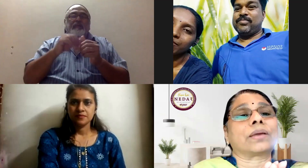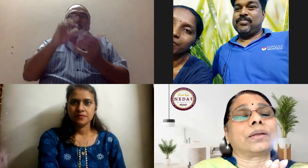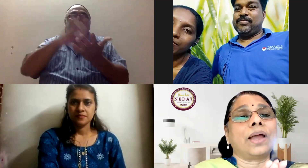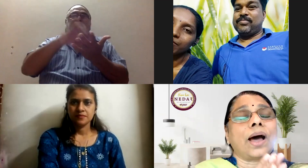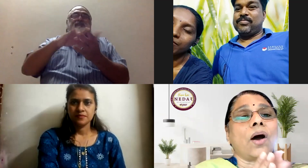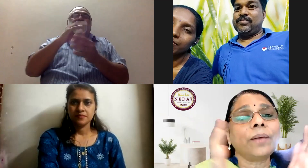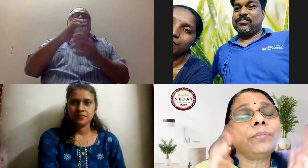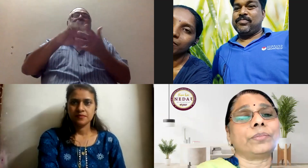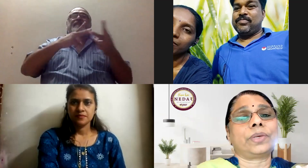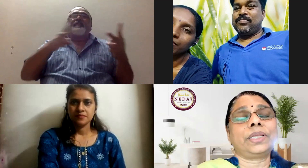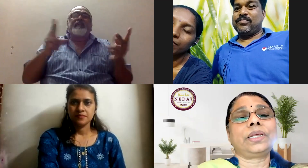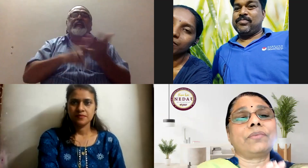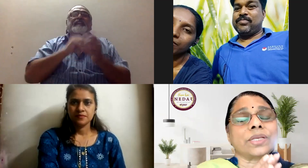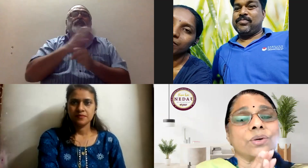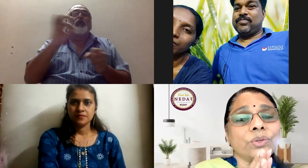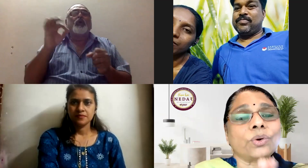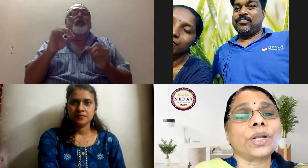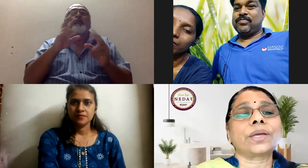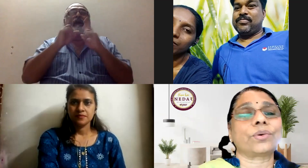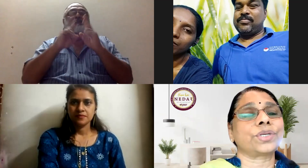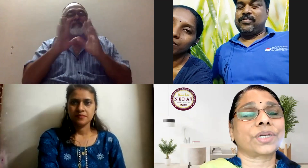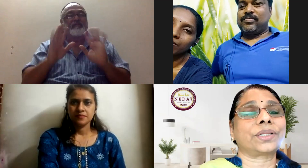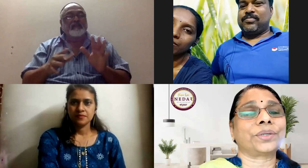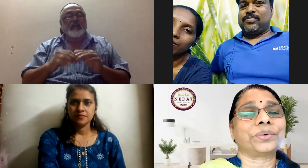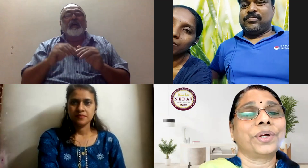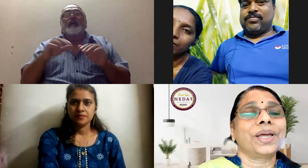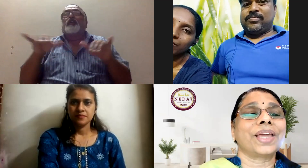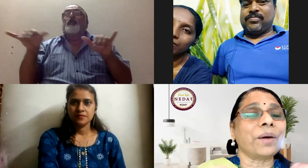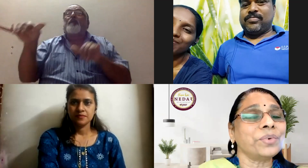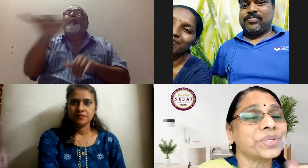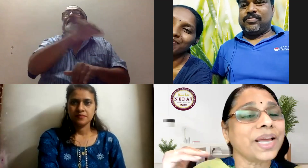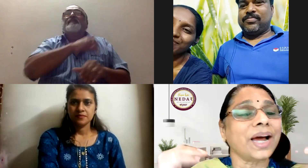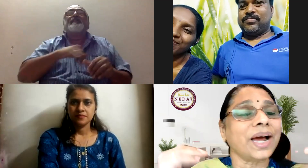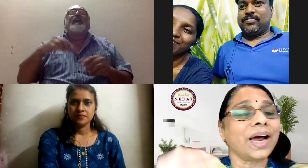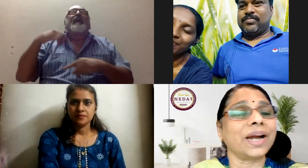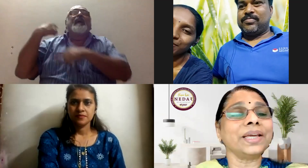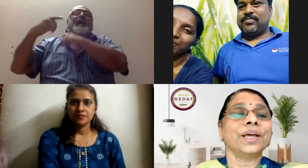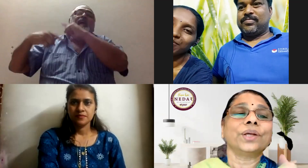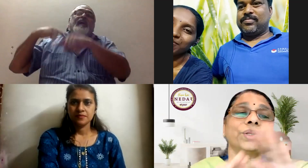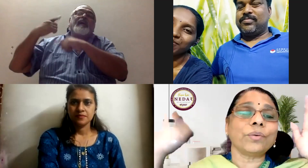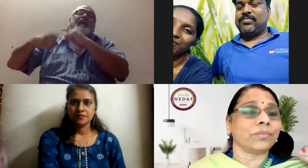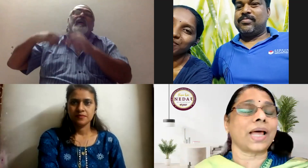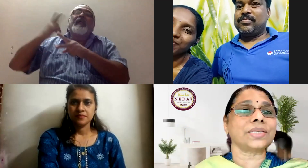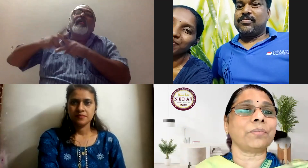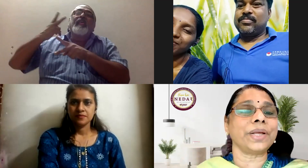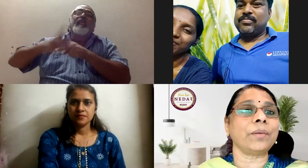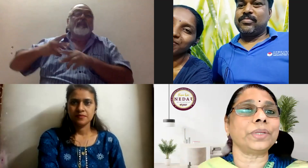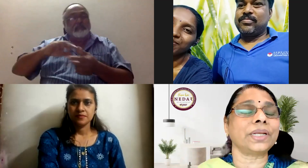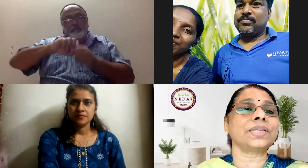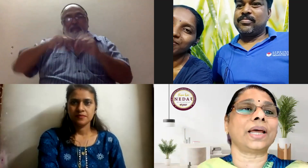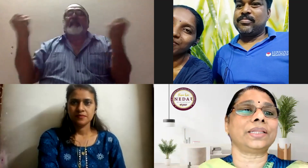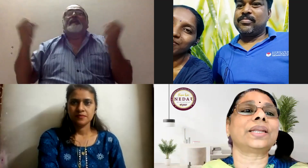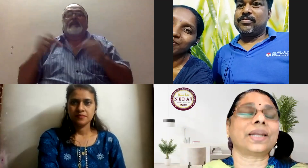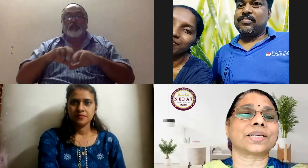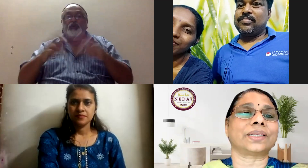मैं ना आम रीति रिवाज को तोड़ने की कोशिश करती हूँ कि हम उससे हटे तो रास्ते अपने आप